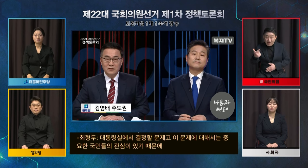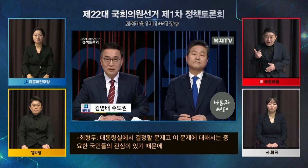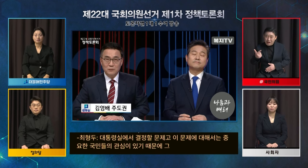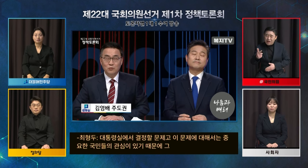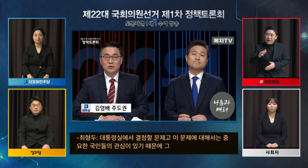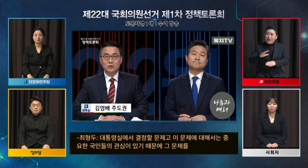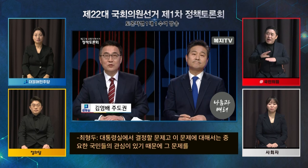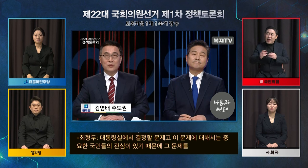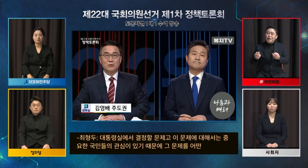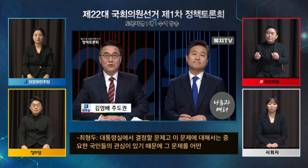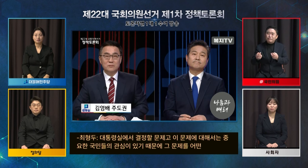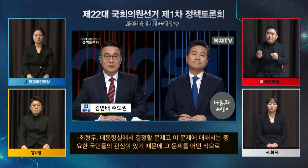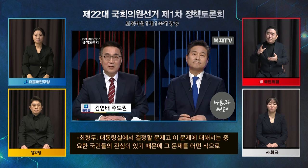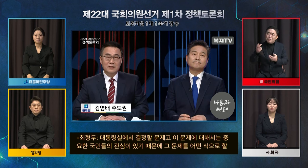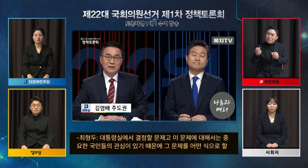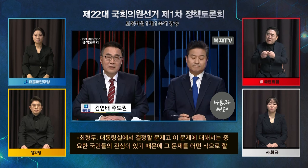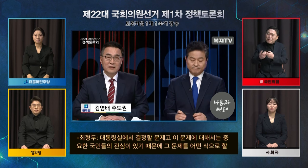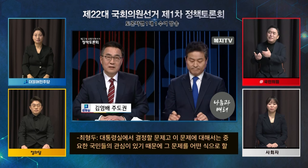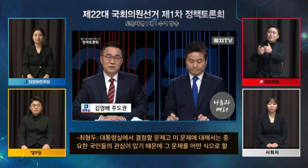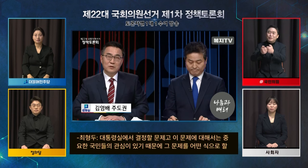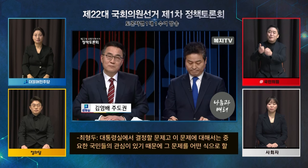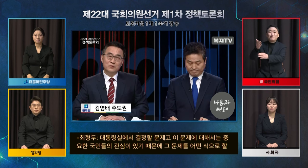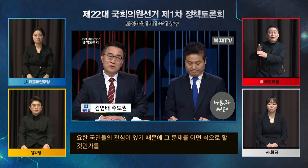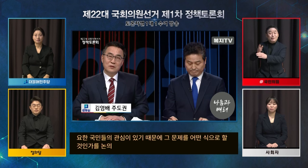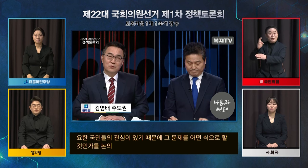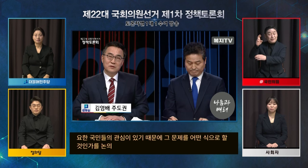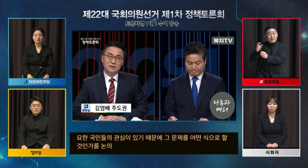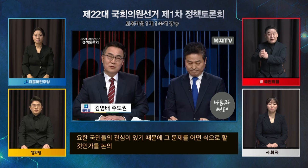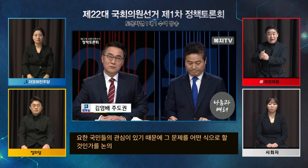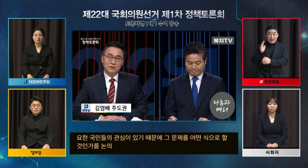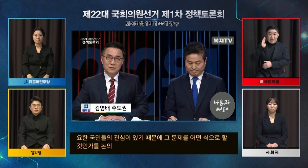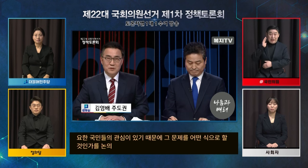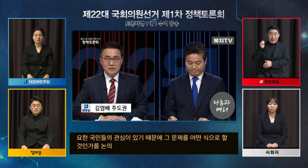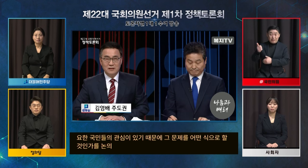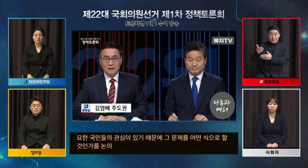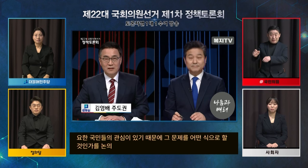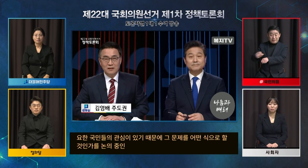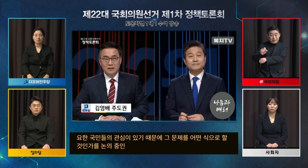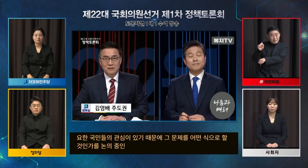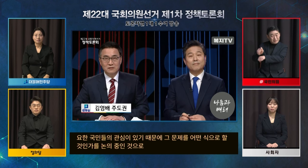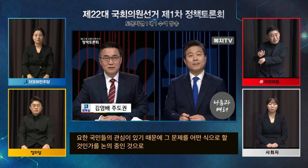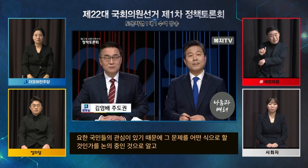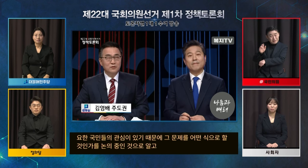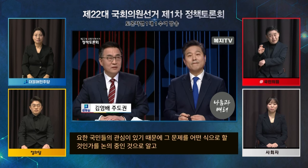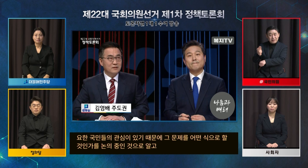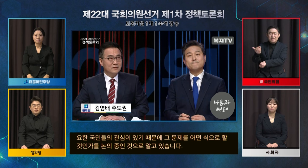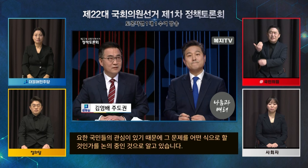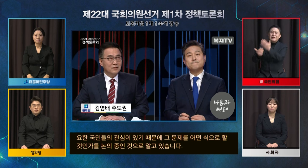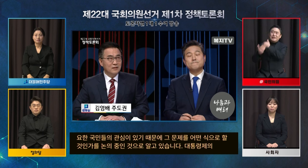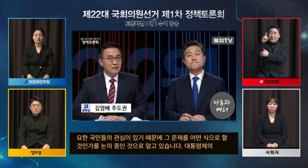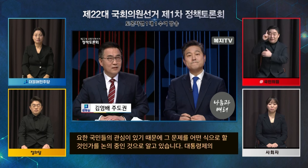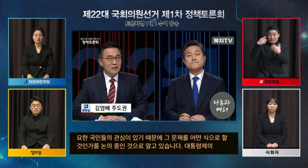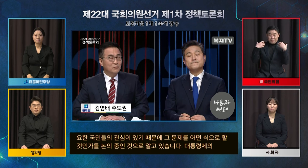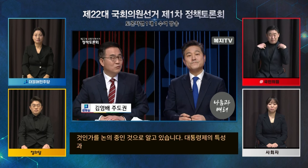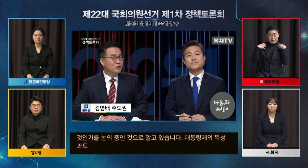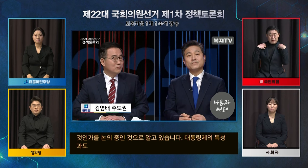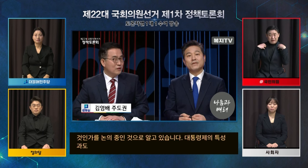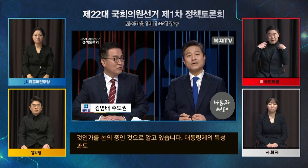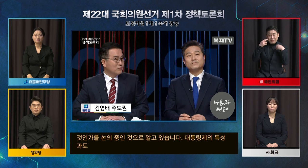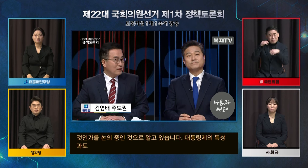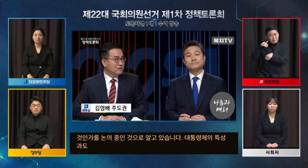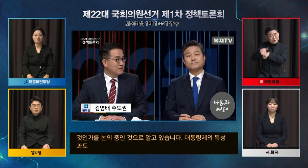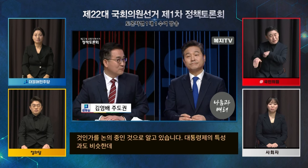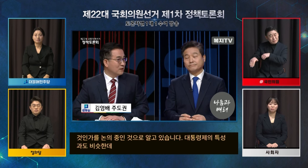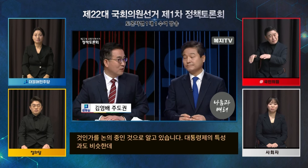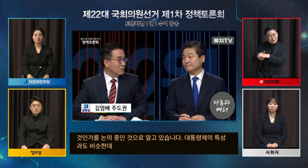식으로 할 것인가를 아마 논의 중인 것으로 알고 있습니다. 그리고 이건 우리 대통령제의 특성 비슷한데 역대 정부가 사실은 약간 미국식